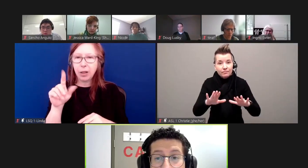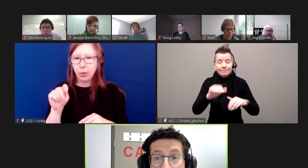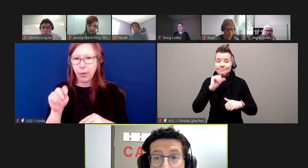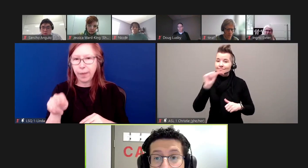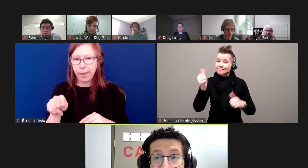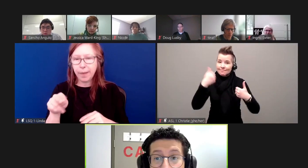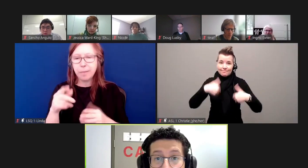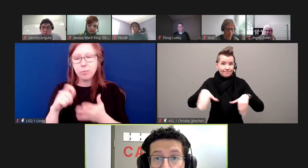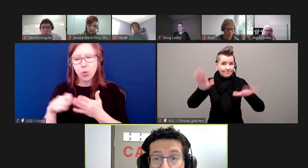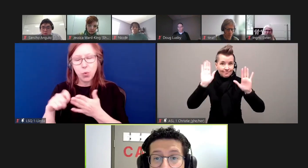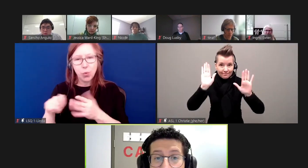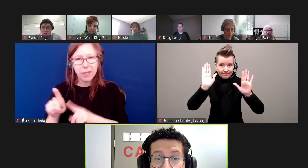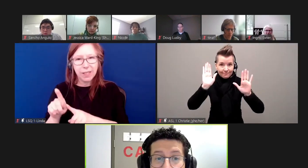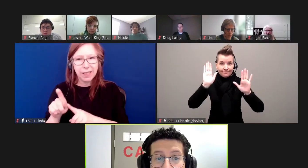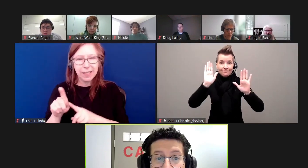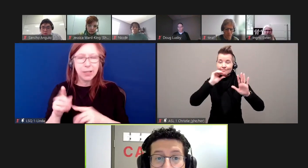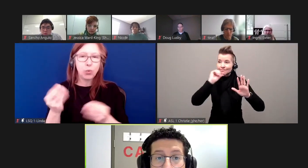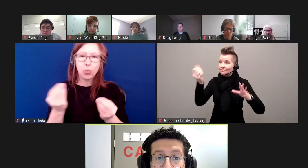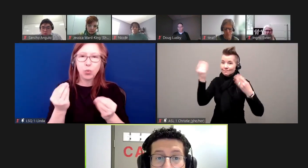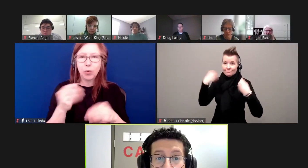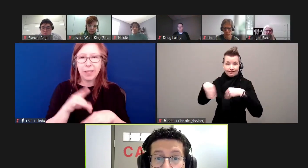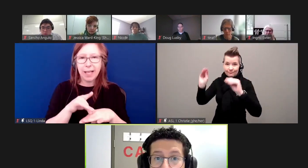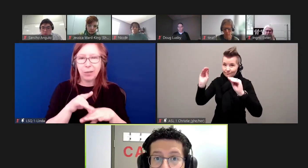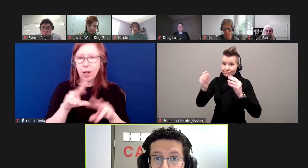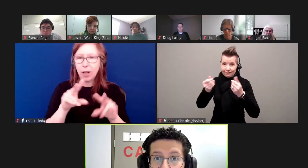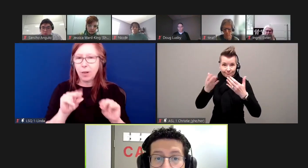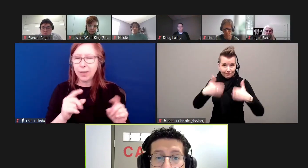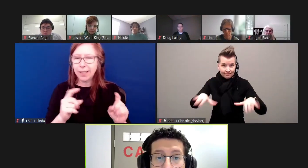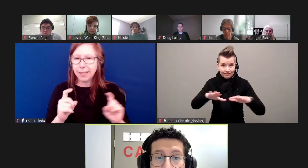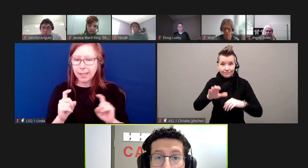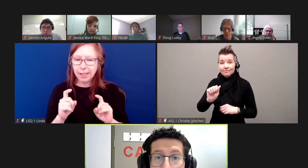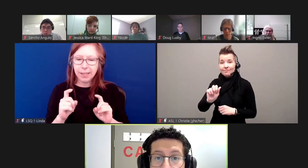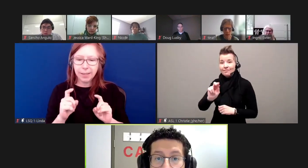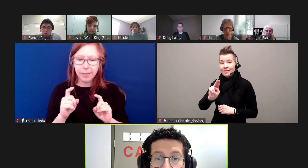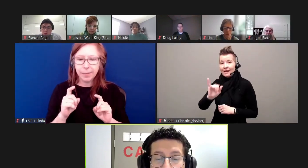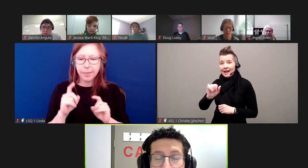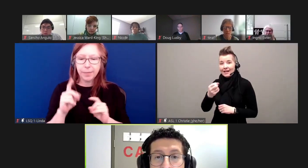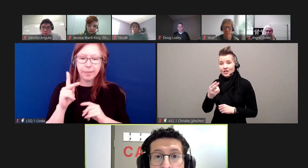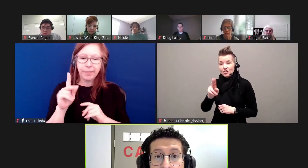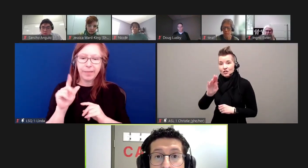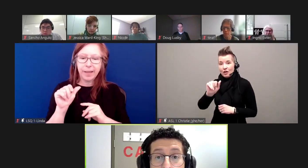sont situés sur les territoires non cédés